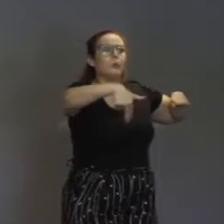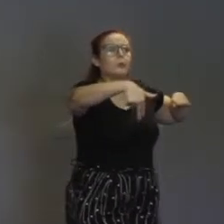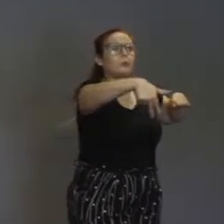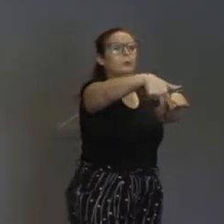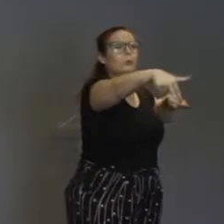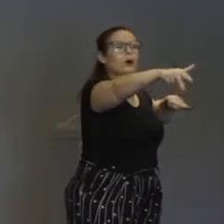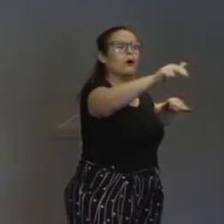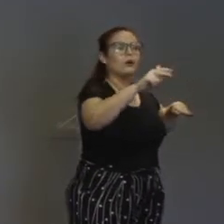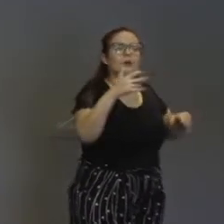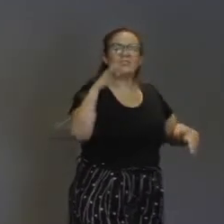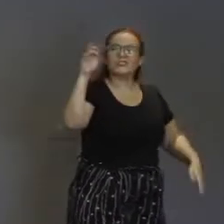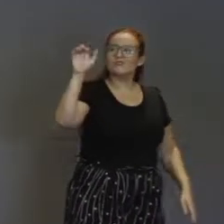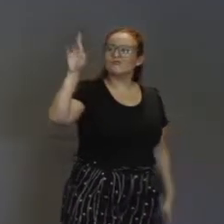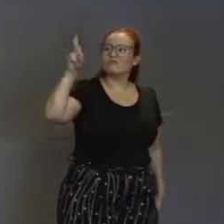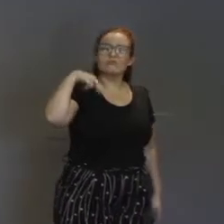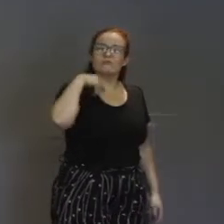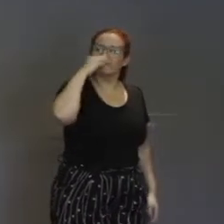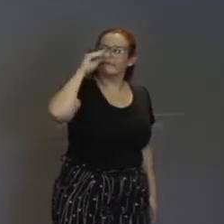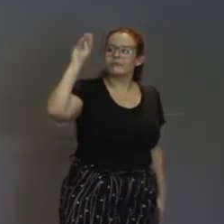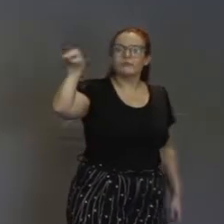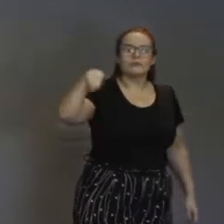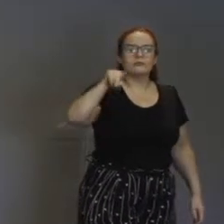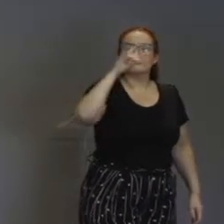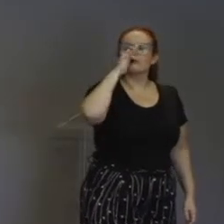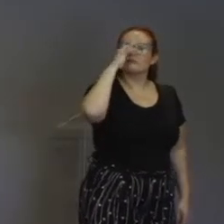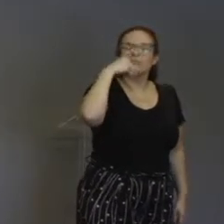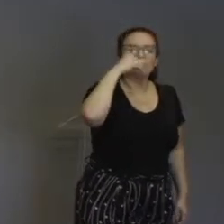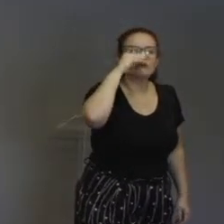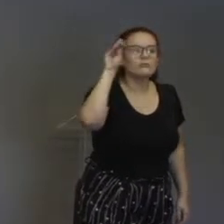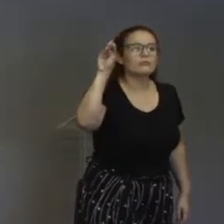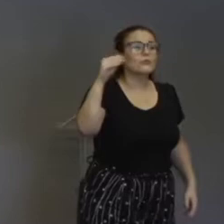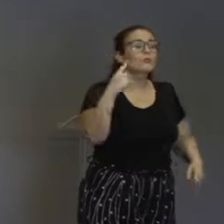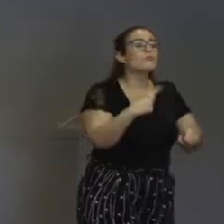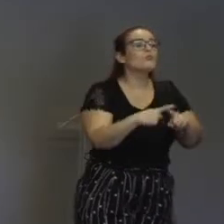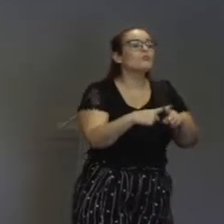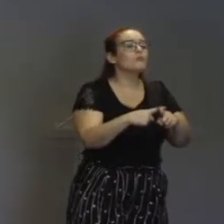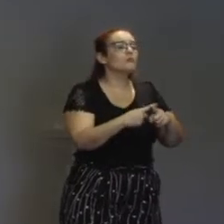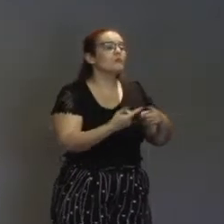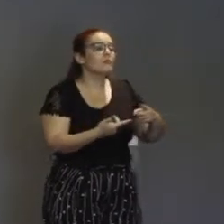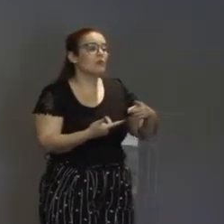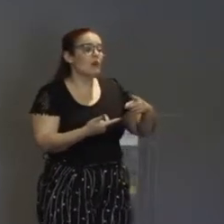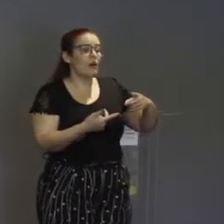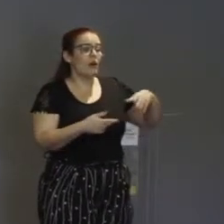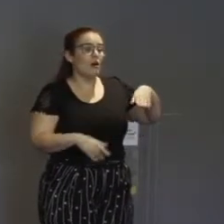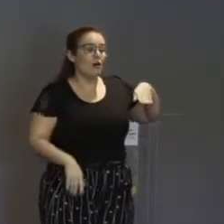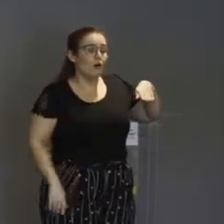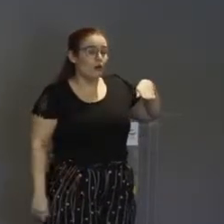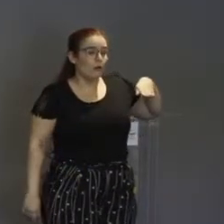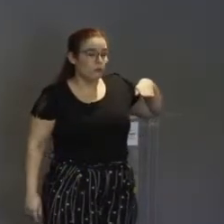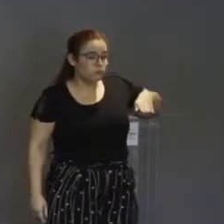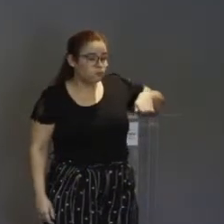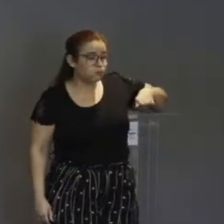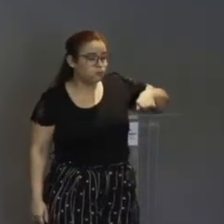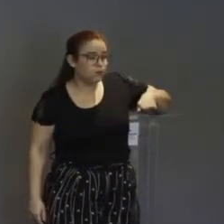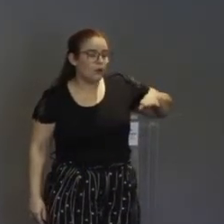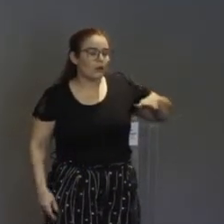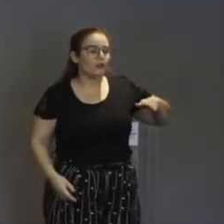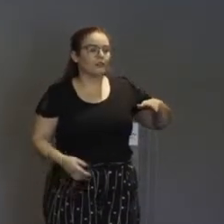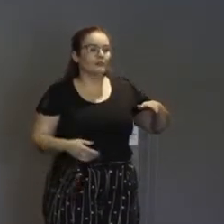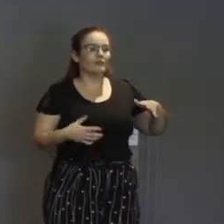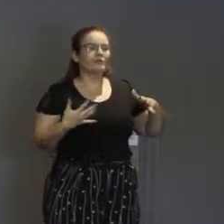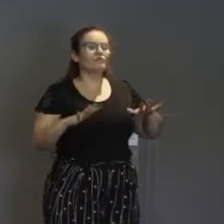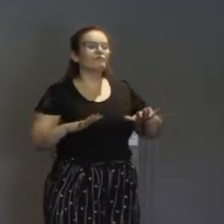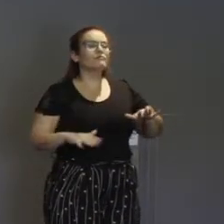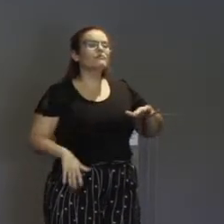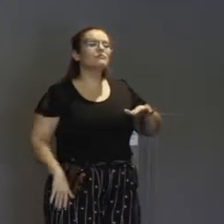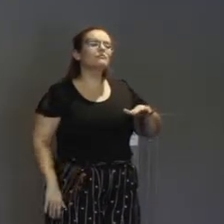seu Arnaldo, a gente não vê isso. Pelo fato do trânsito ser pesado. Quando a gente diminui o ritmo do trânsito, a gente, ser